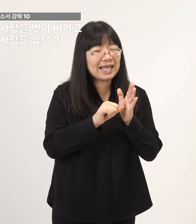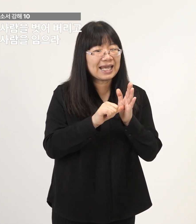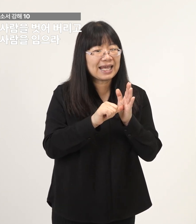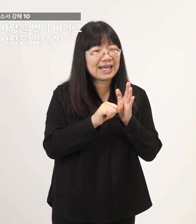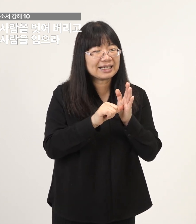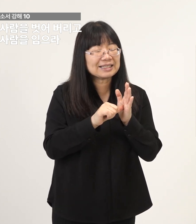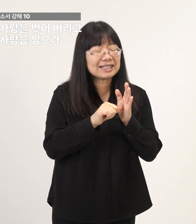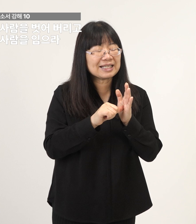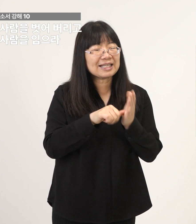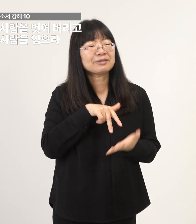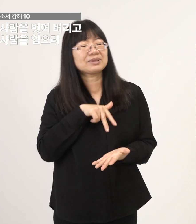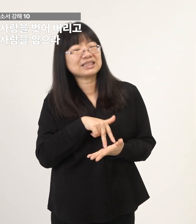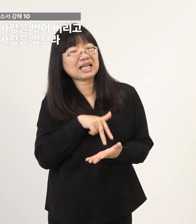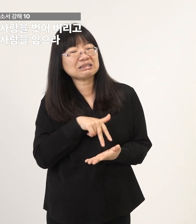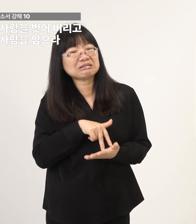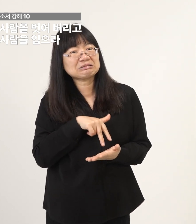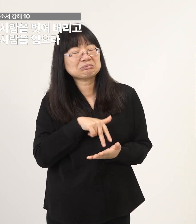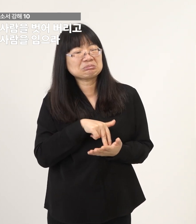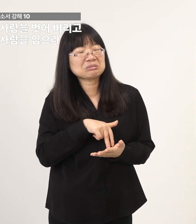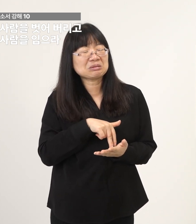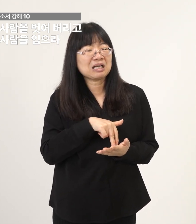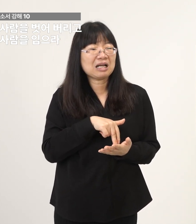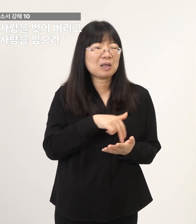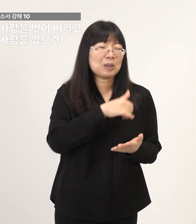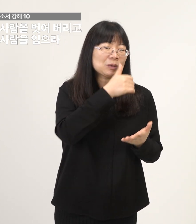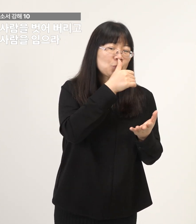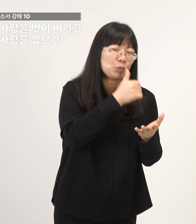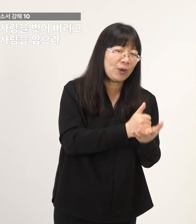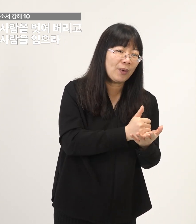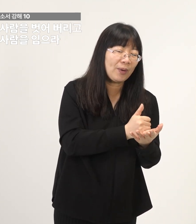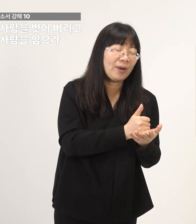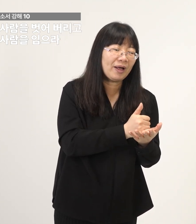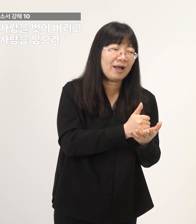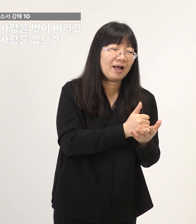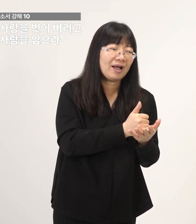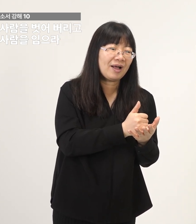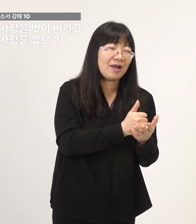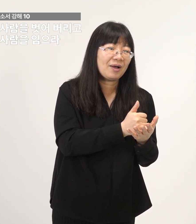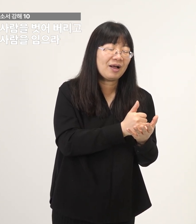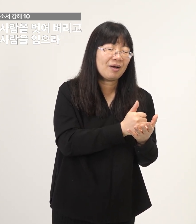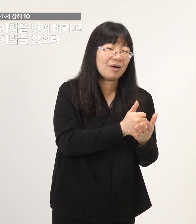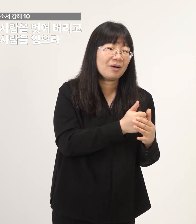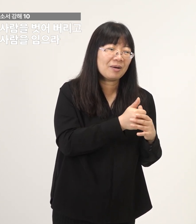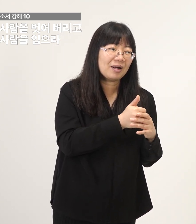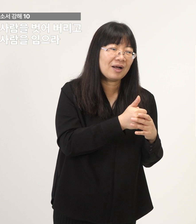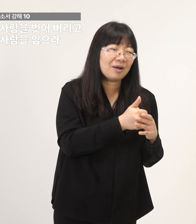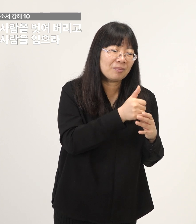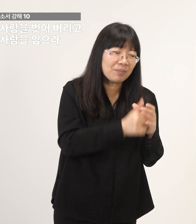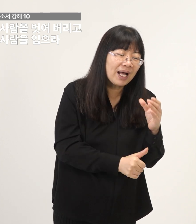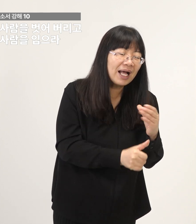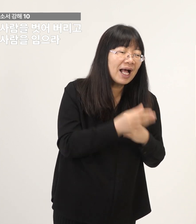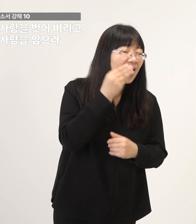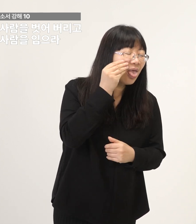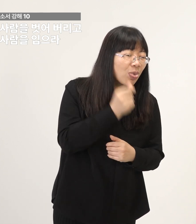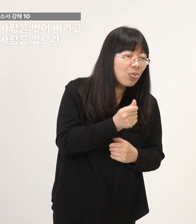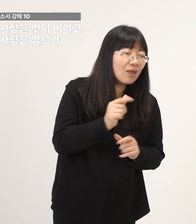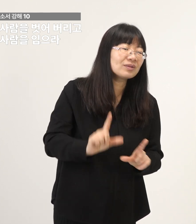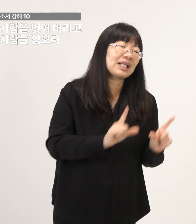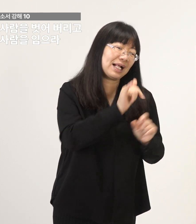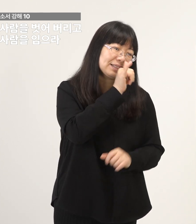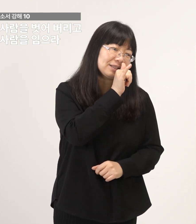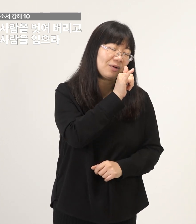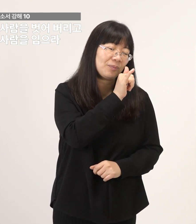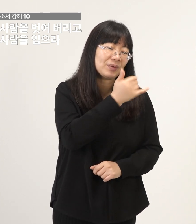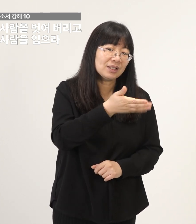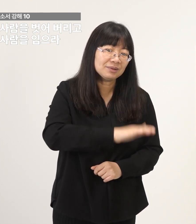이해와 세계관이 그쪽에 훨씬 더 익숙해진 사람들이에요. 그런데 어느 날